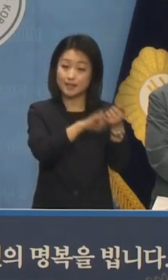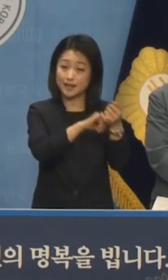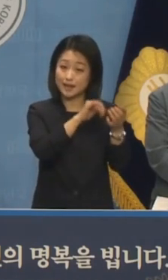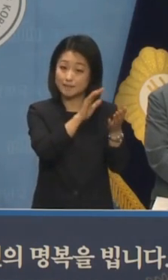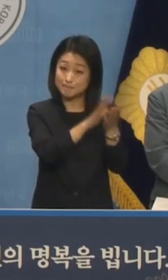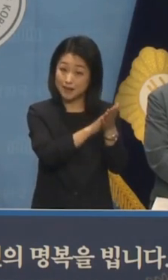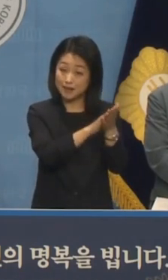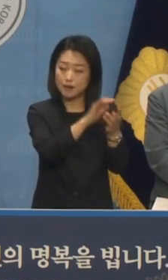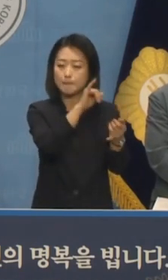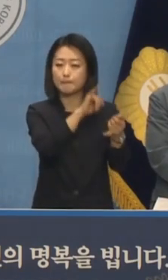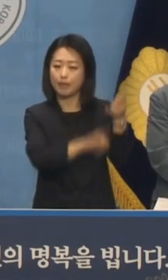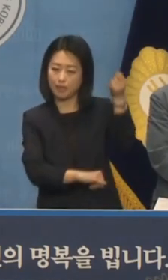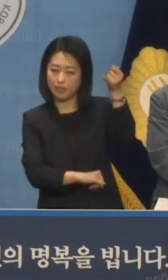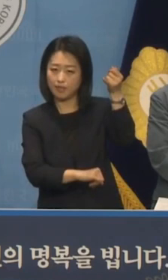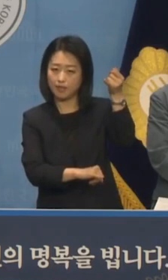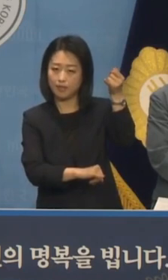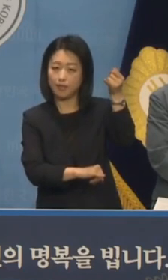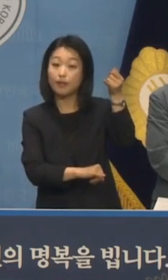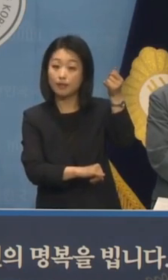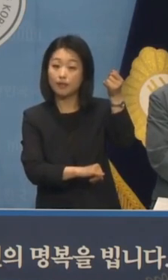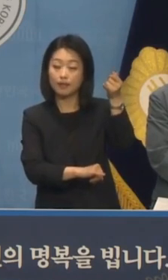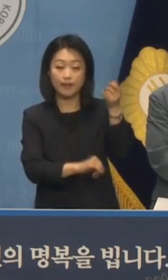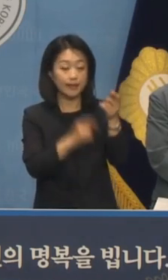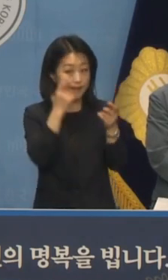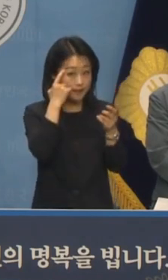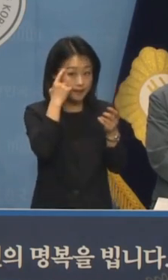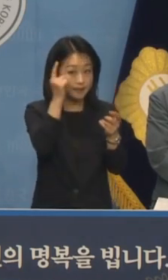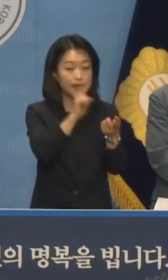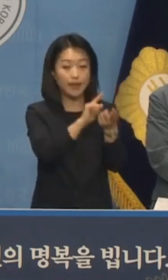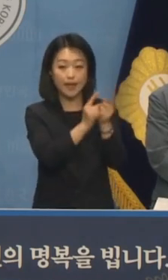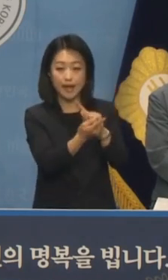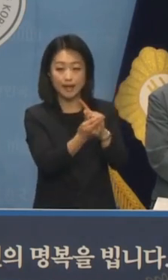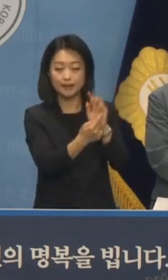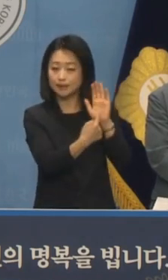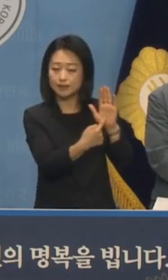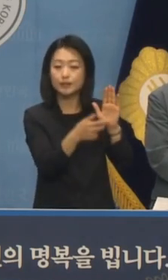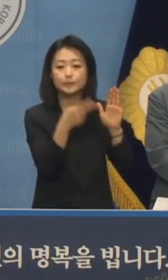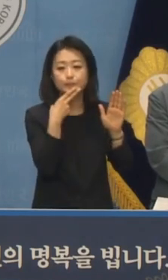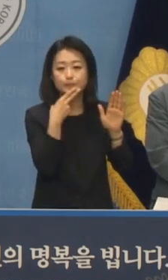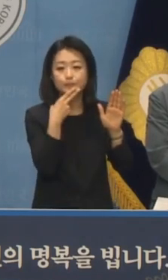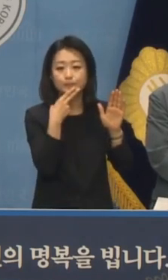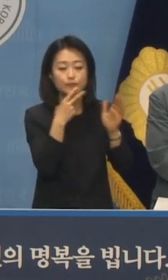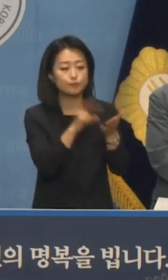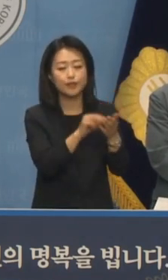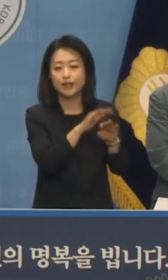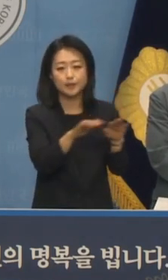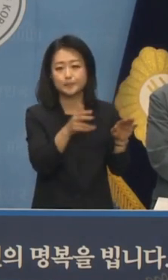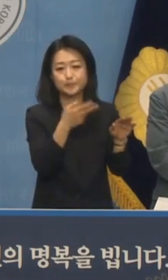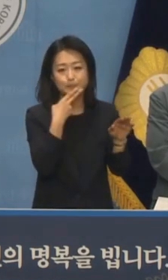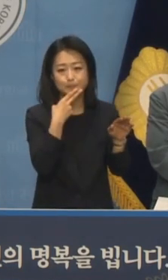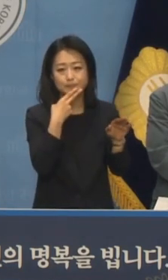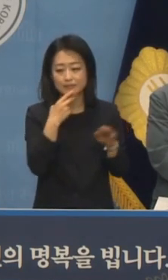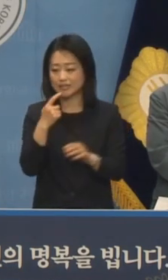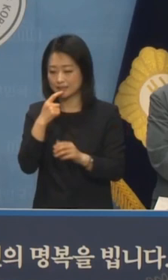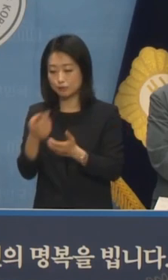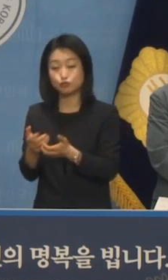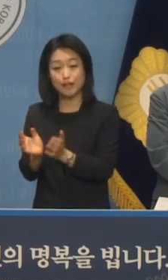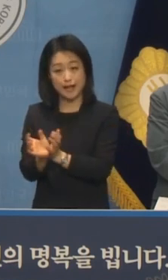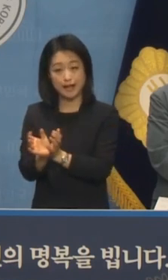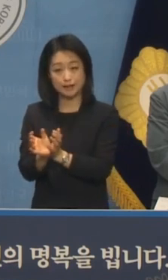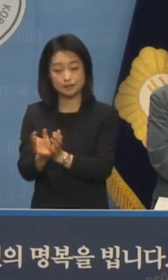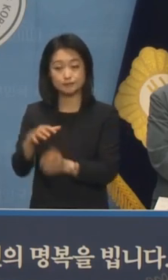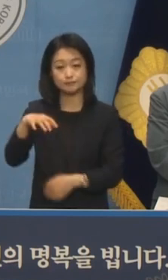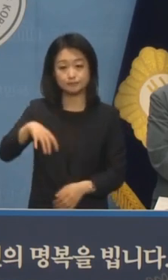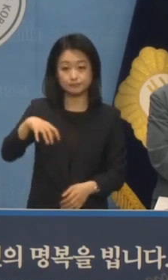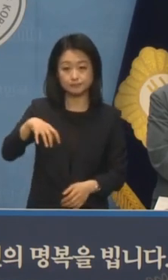약속을 깨고 어떠한 대안도 내놓지 않았습니다. 이에 저희 더불어민주당은 지난 정기국회